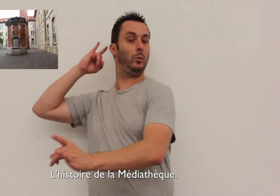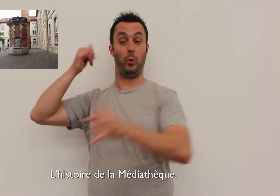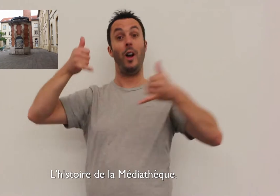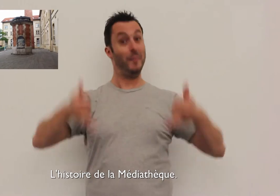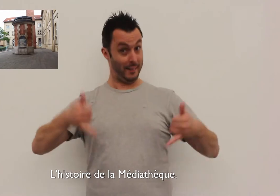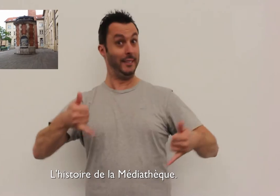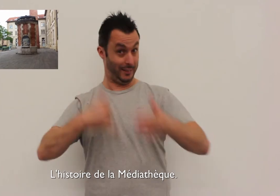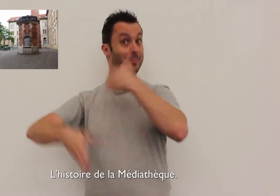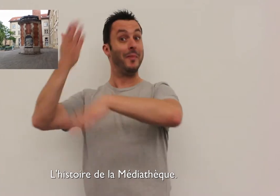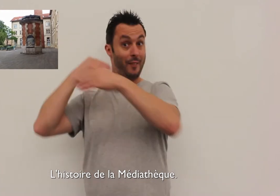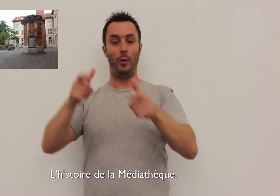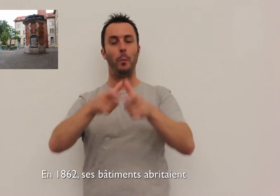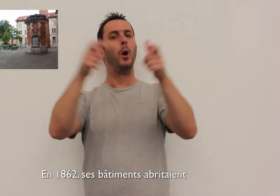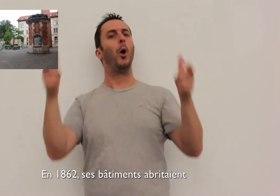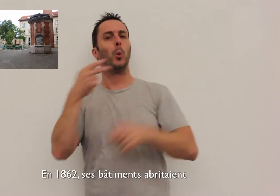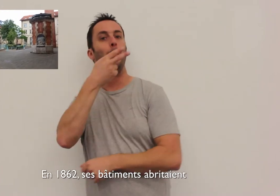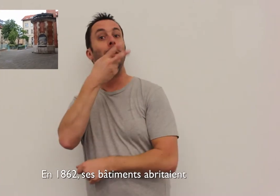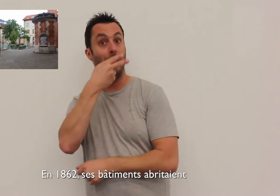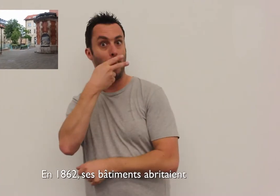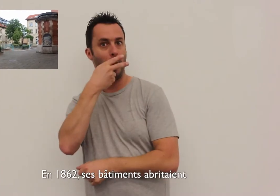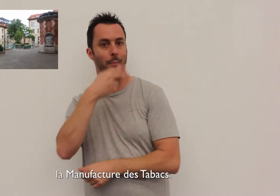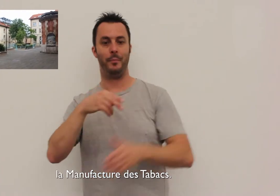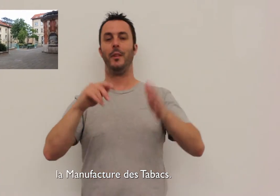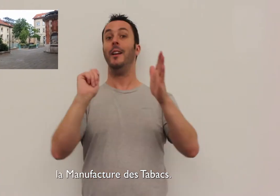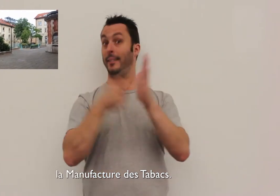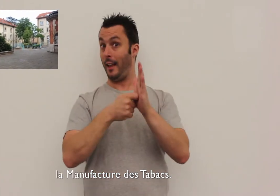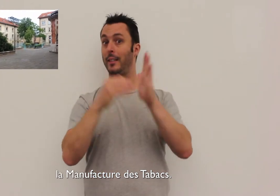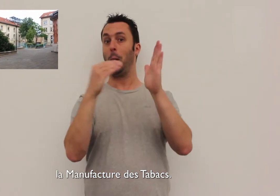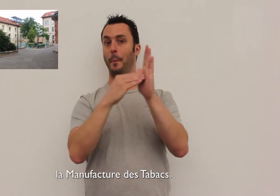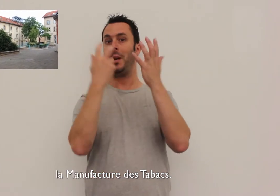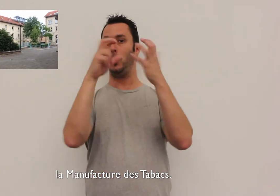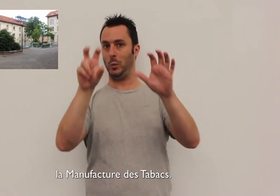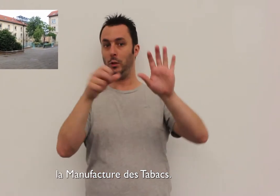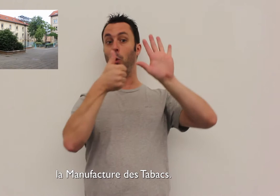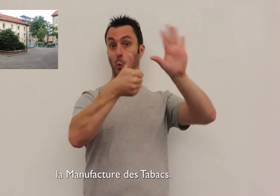L'histoire de la médiathèque. En 1862, ces bâtiments abritaient la manufacture des tabacs.